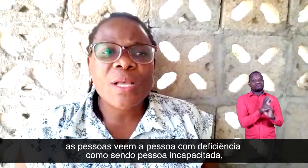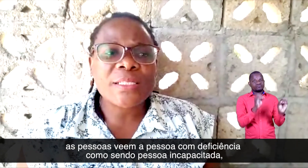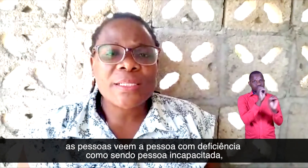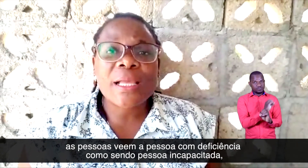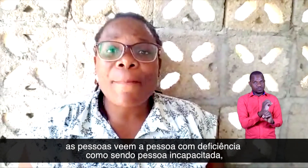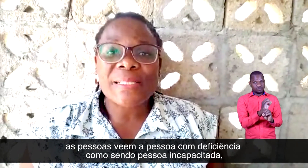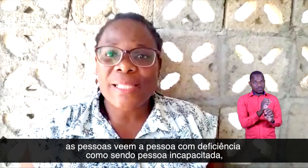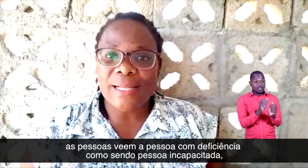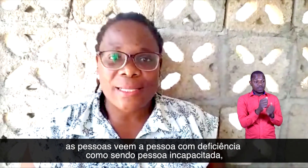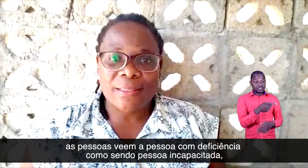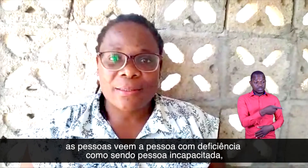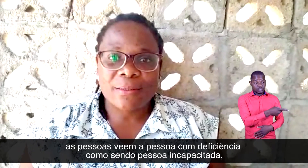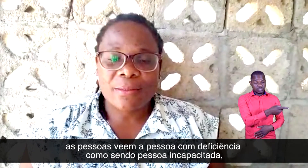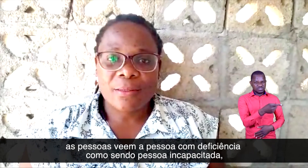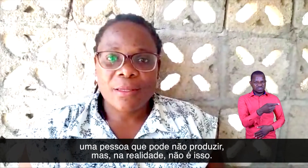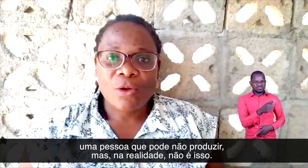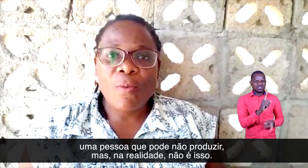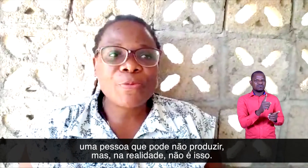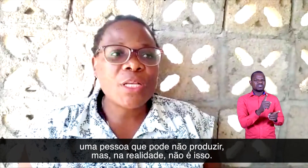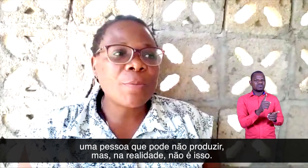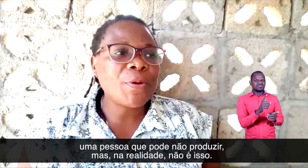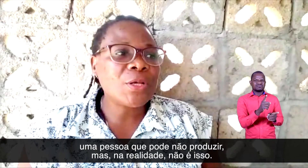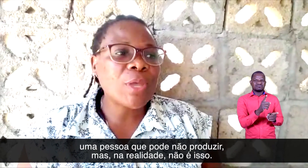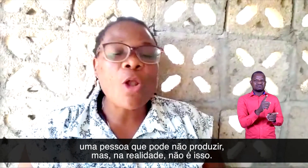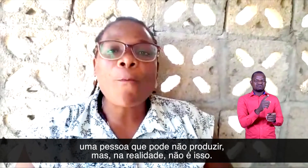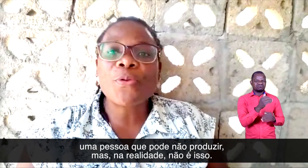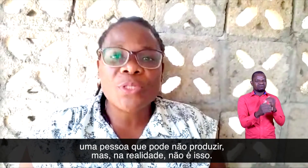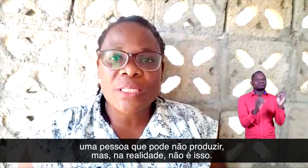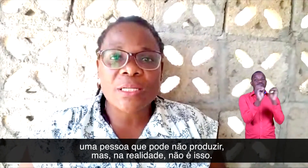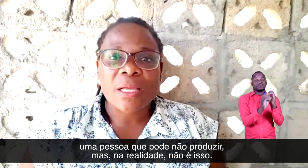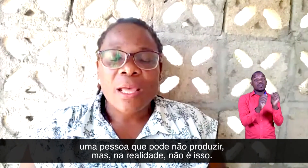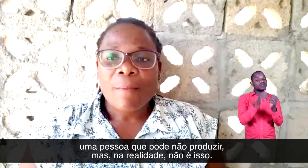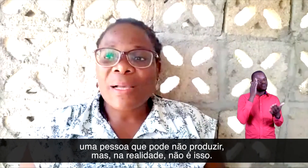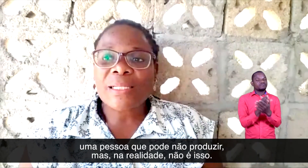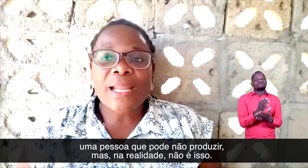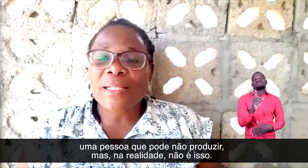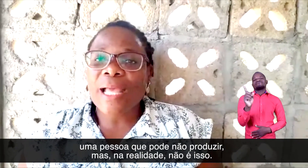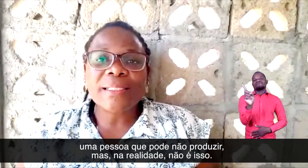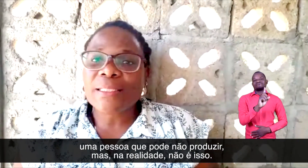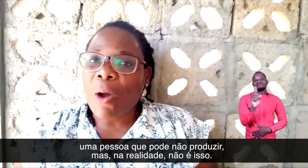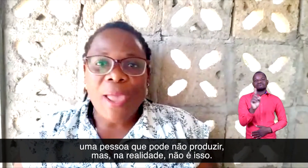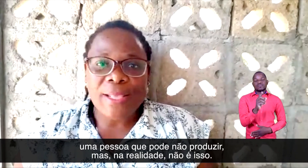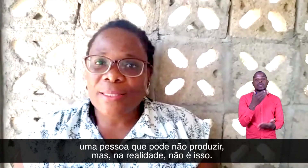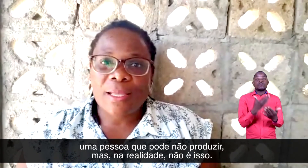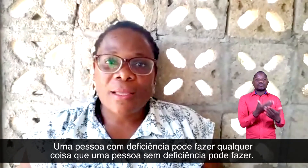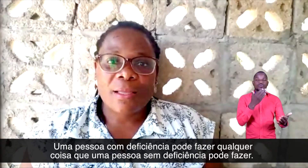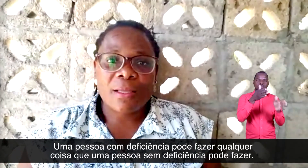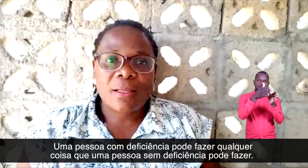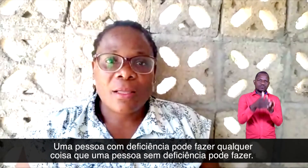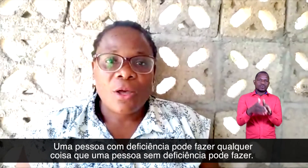pessoas incapacitadas. Uma pessoas que podem não produzir, mas na realidade não é isso.